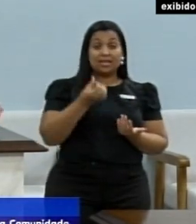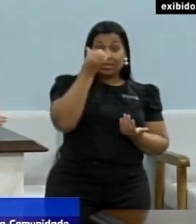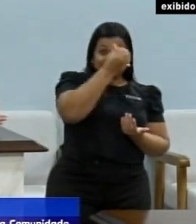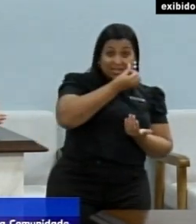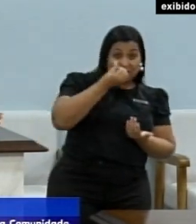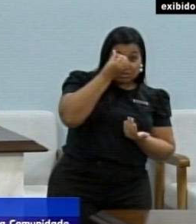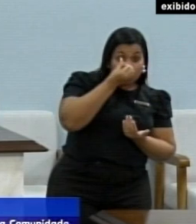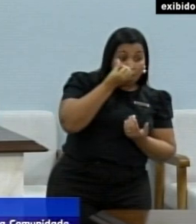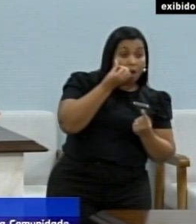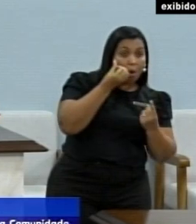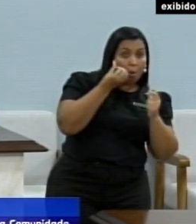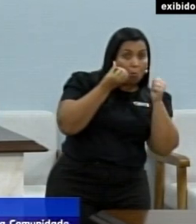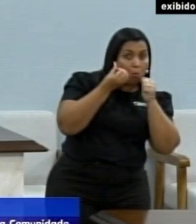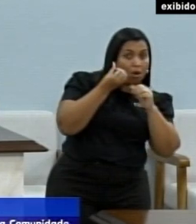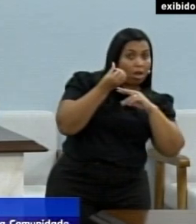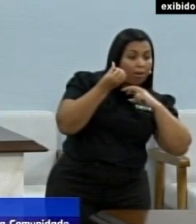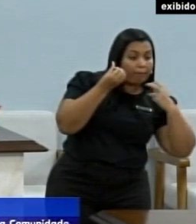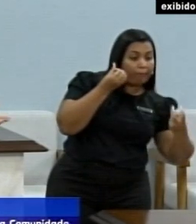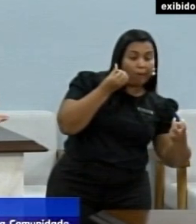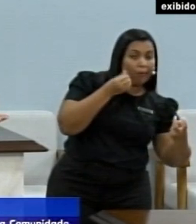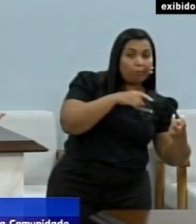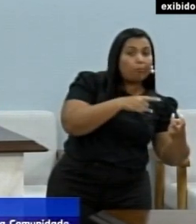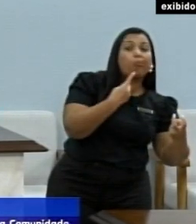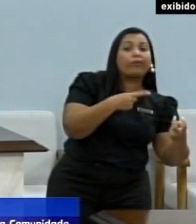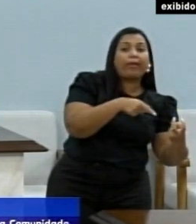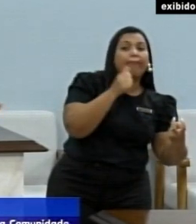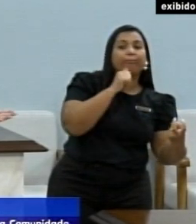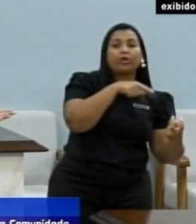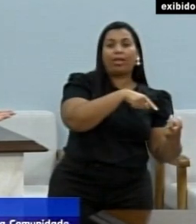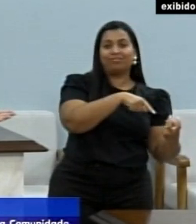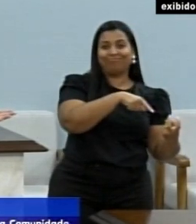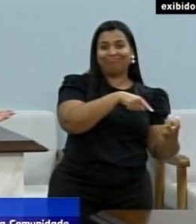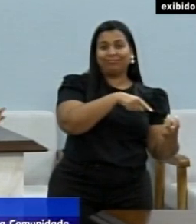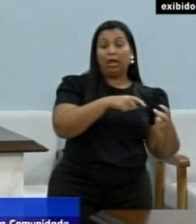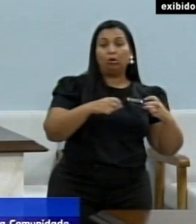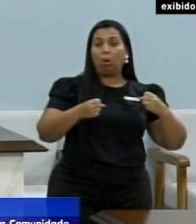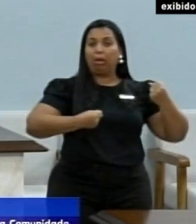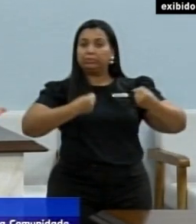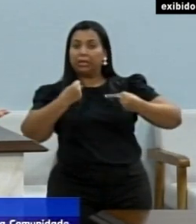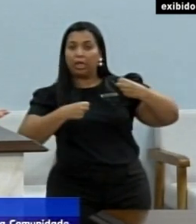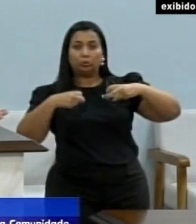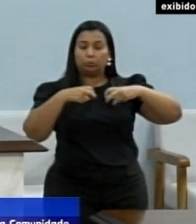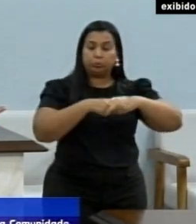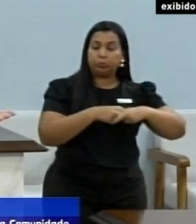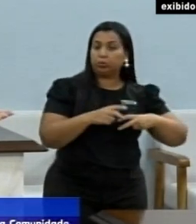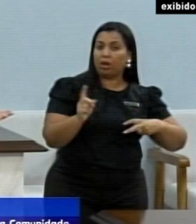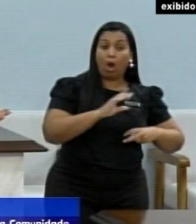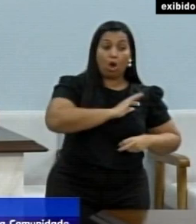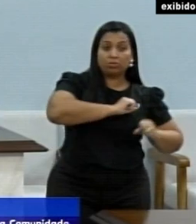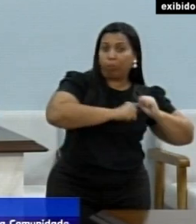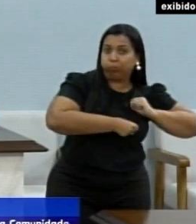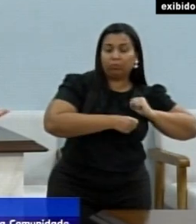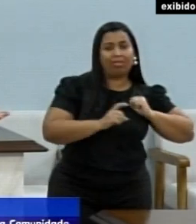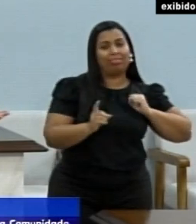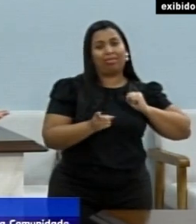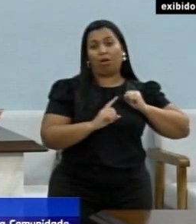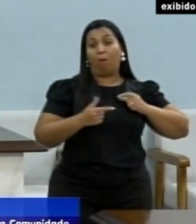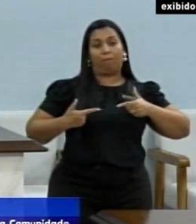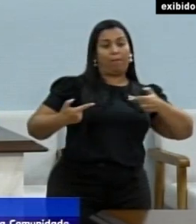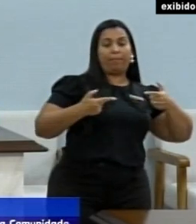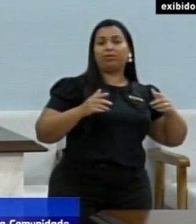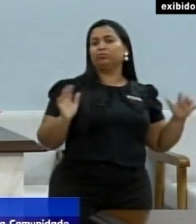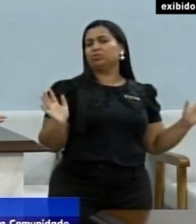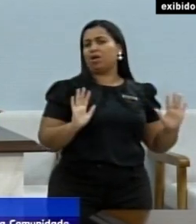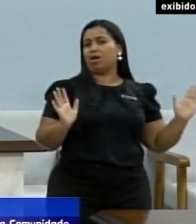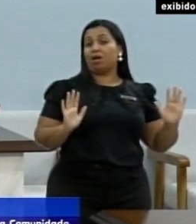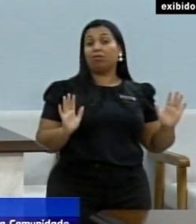mulher morre apenas por ser mulher. Ela não morre no trânsito, ela não morre do coração e nem num tiroteio.